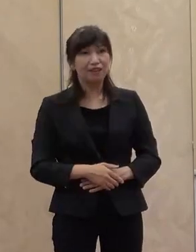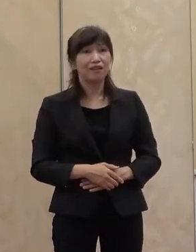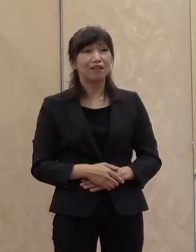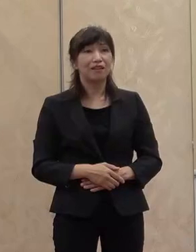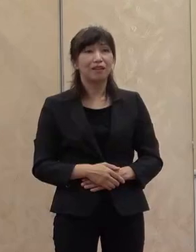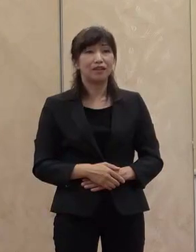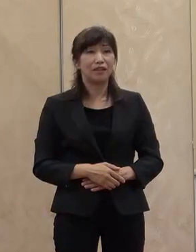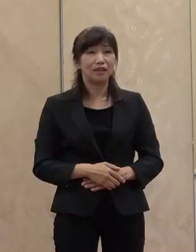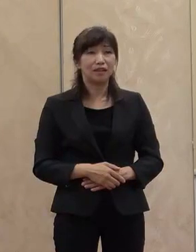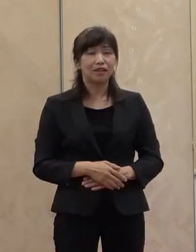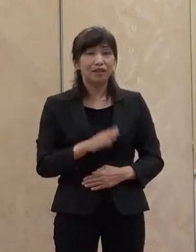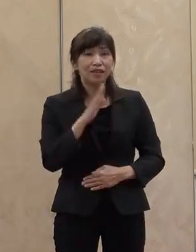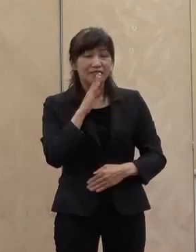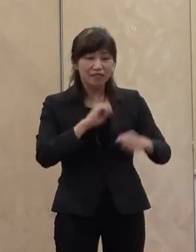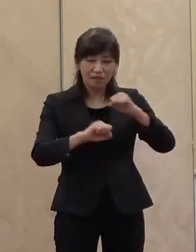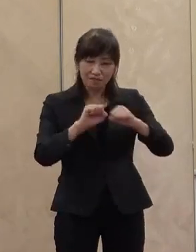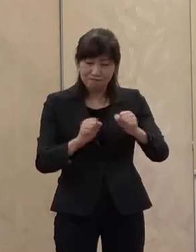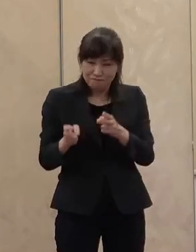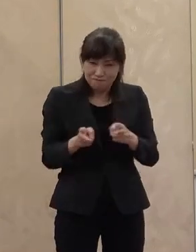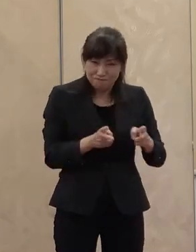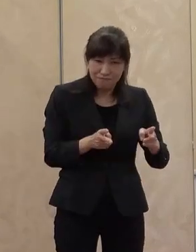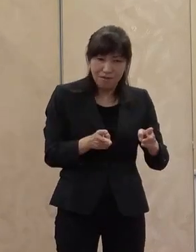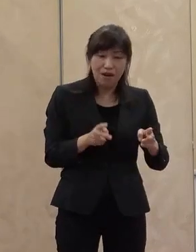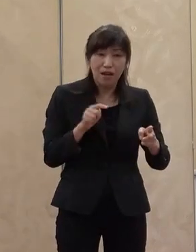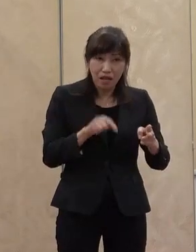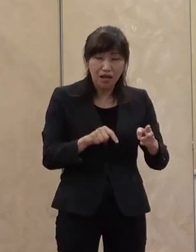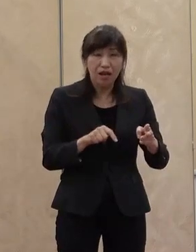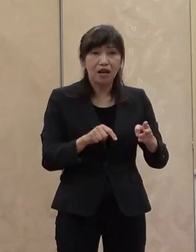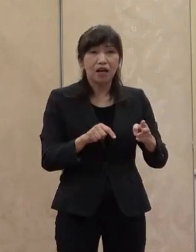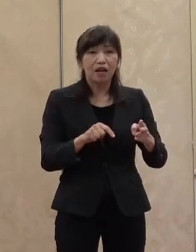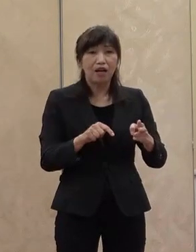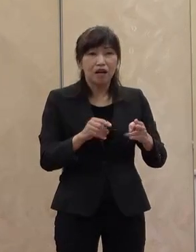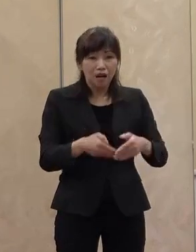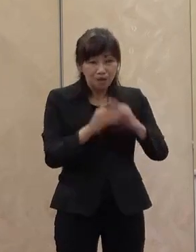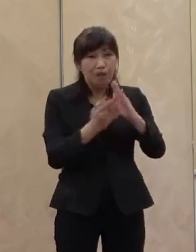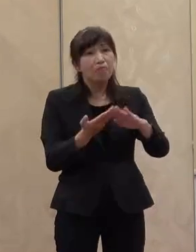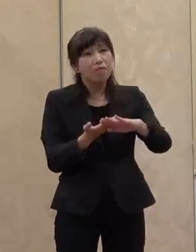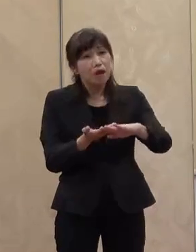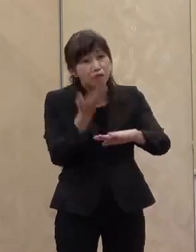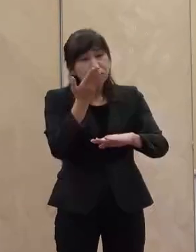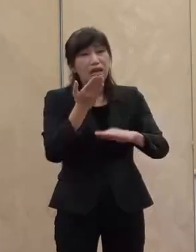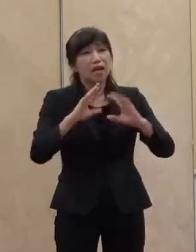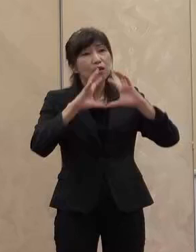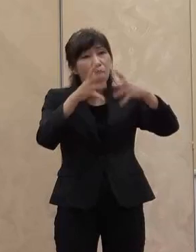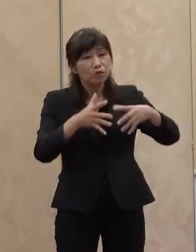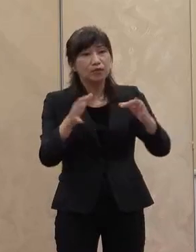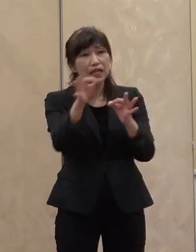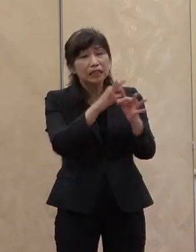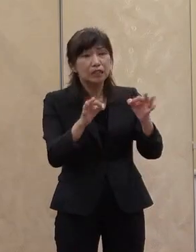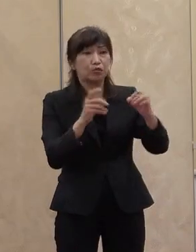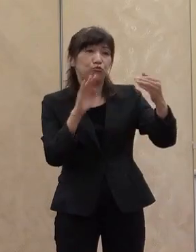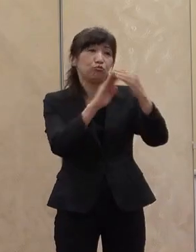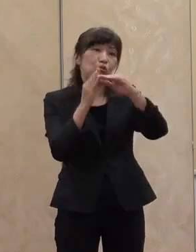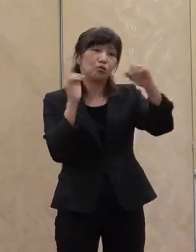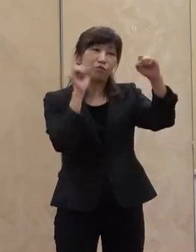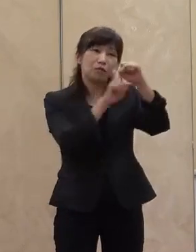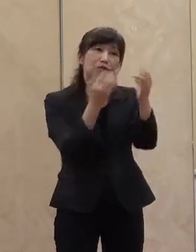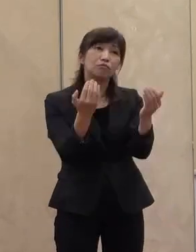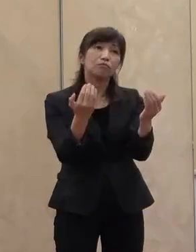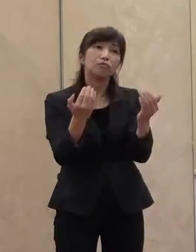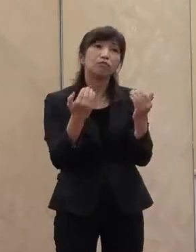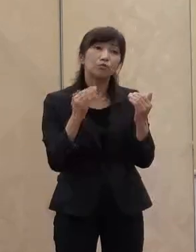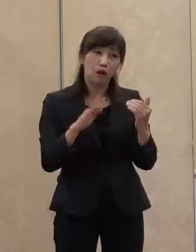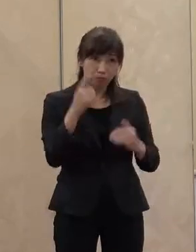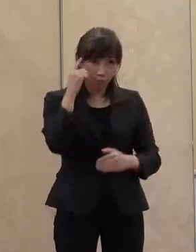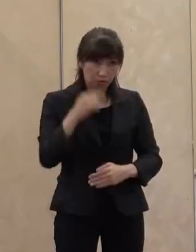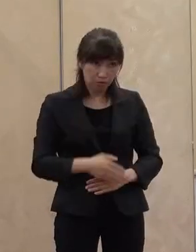そういったことも含めてやっぱり国際金融都市を目指すというんであれば、やっていかなきゃいけないと思います。僕